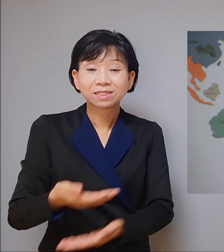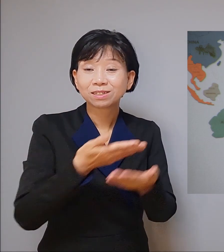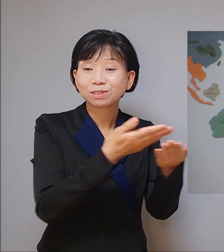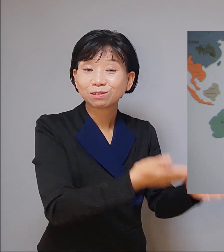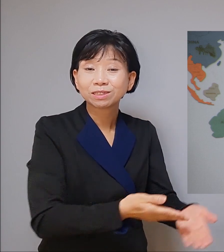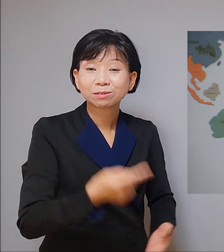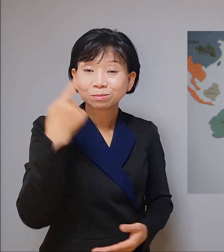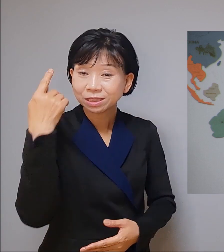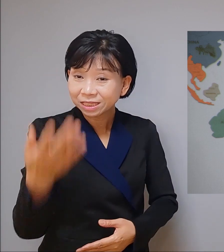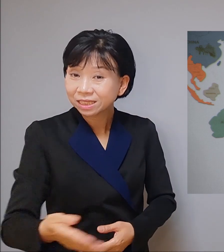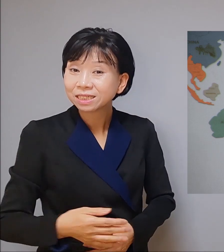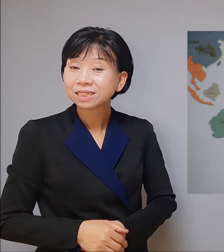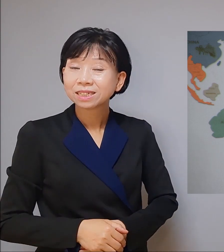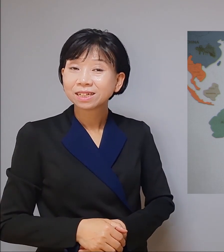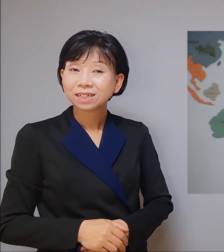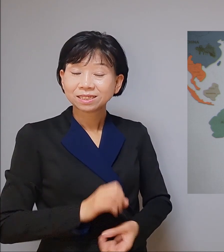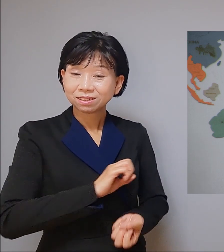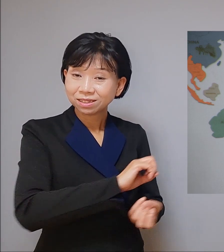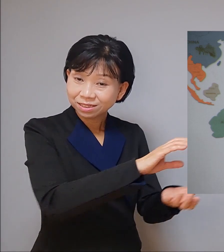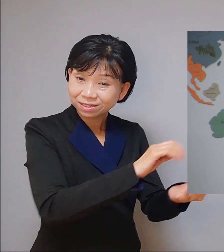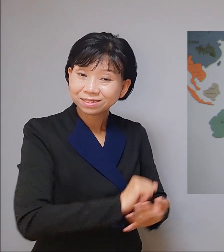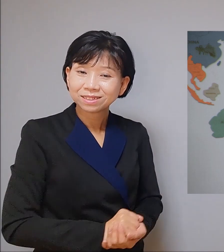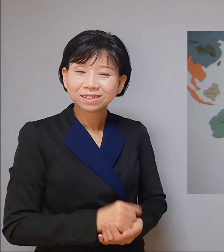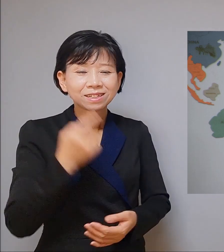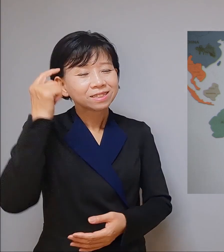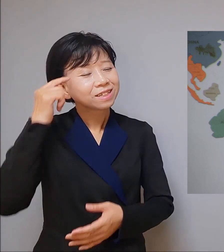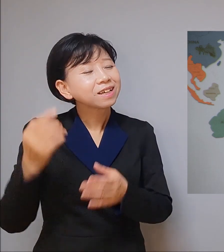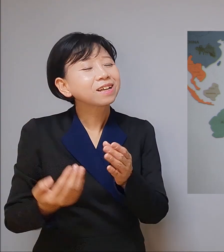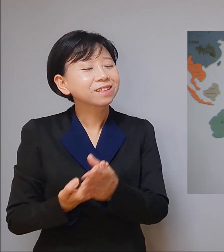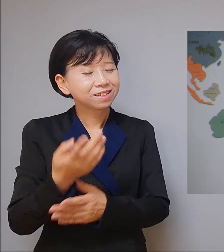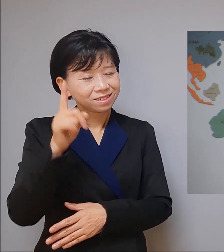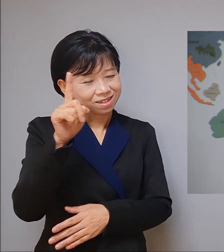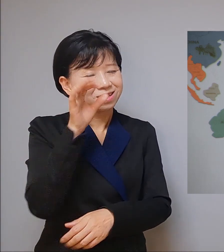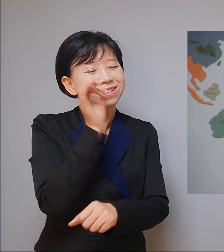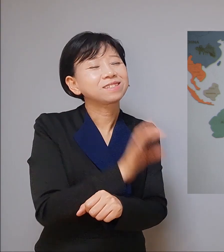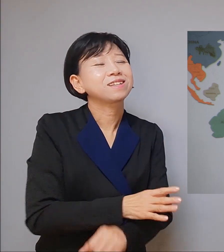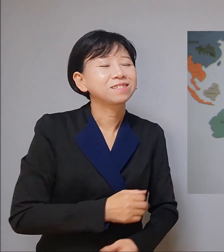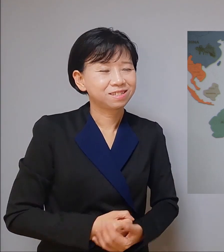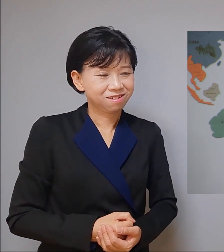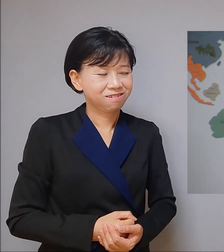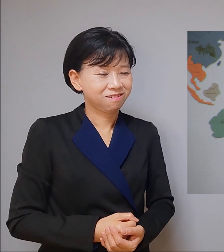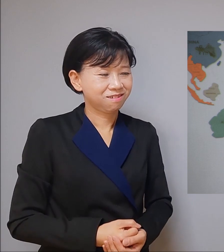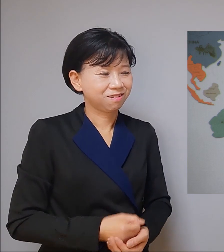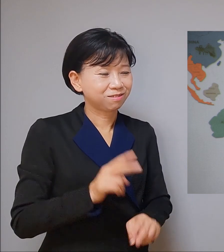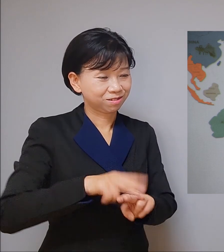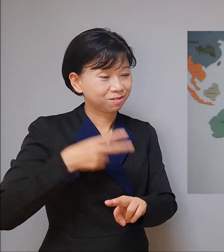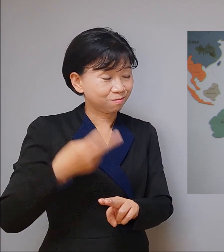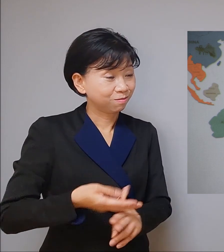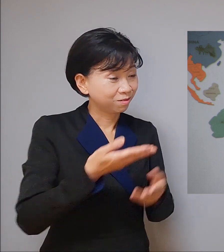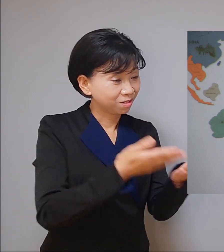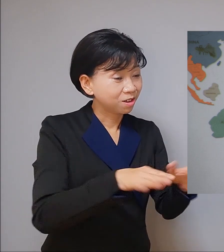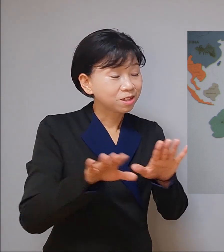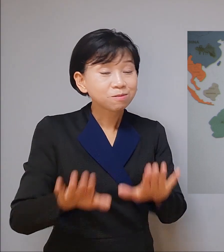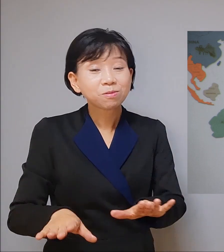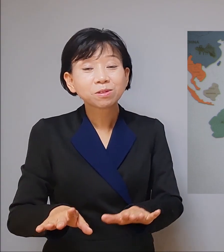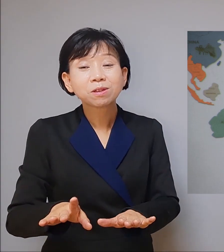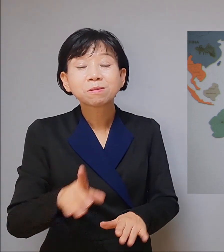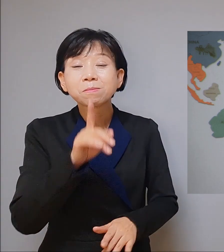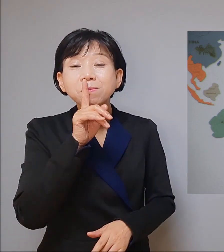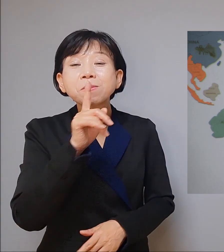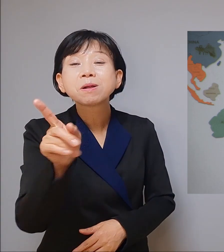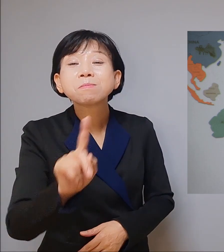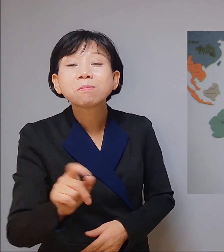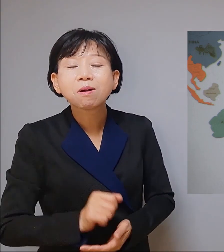하시면서 드리셨나요? 네네, 생각나서 하나 샀어 이러면서 드리셨어요. 이번 주에는 뭐라고